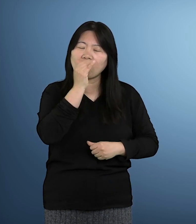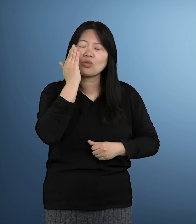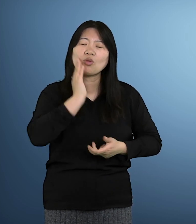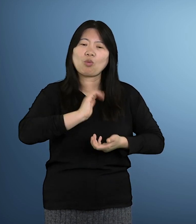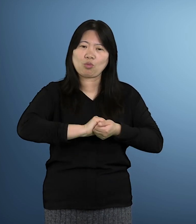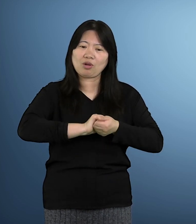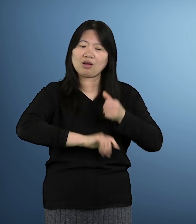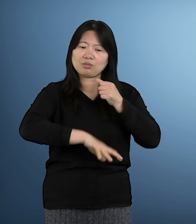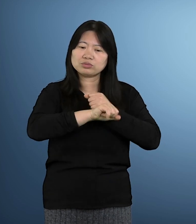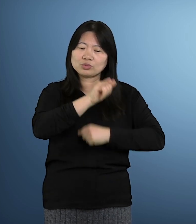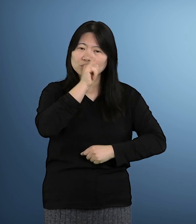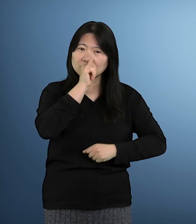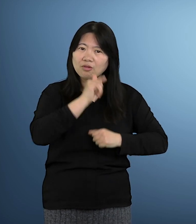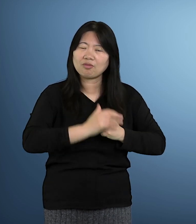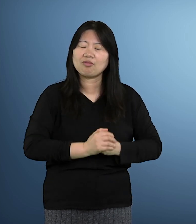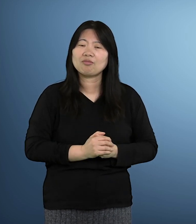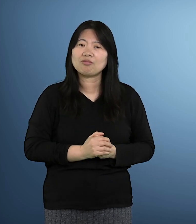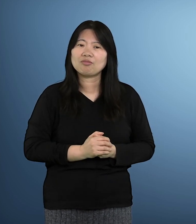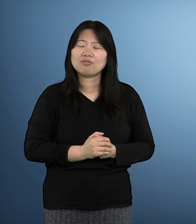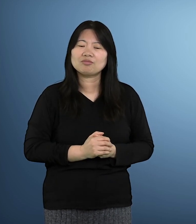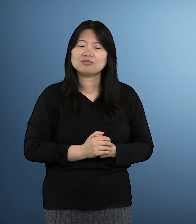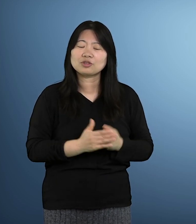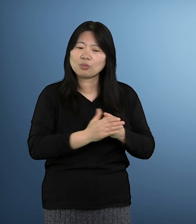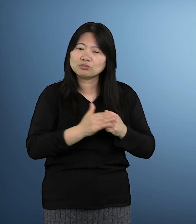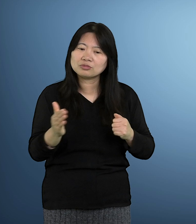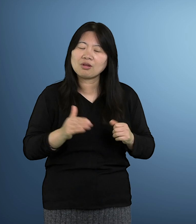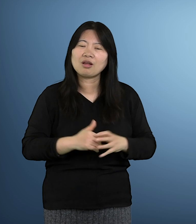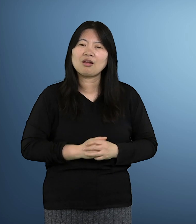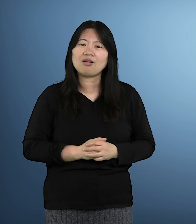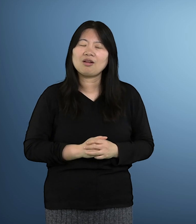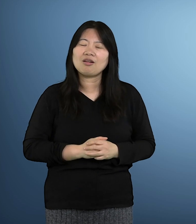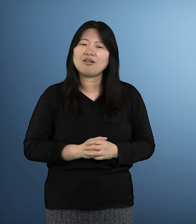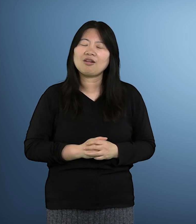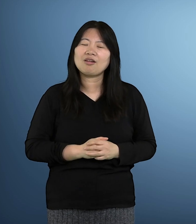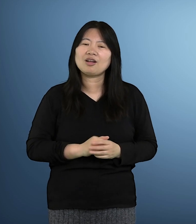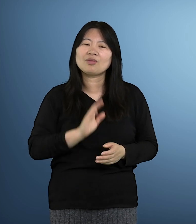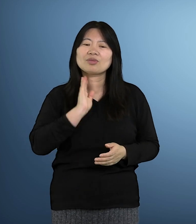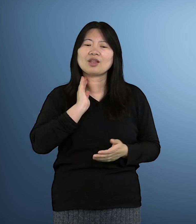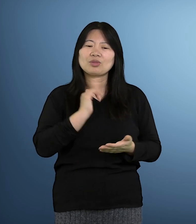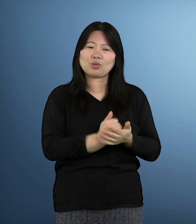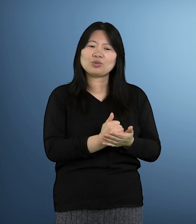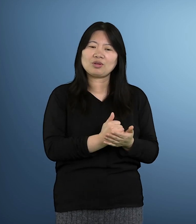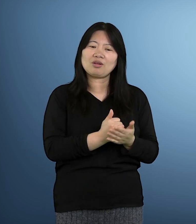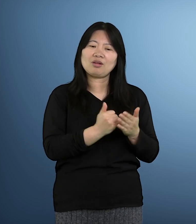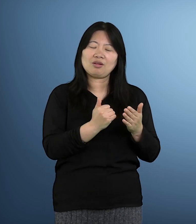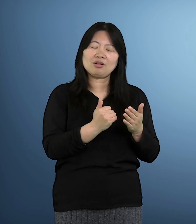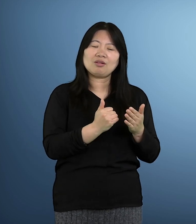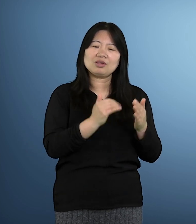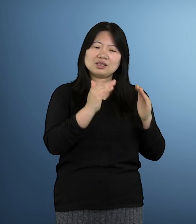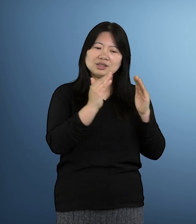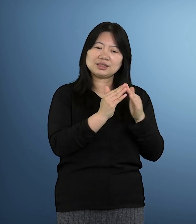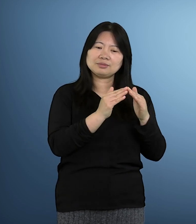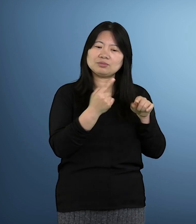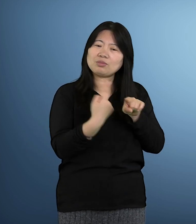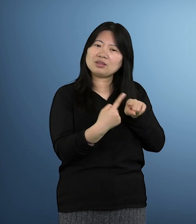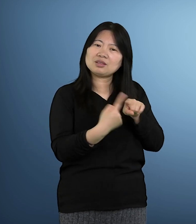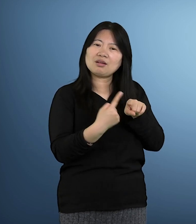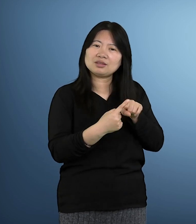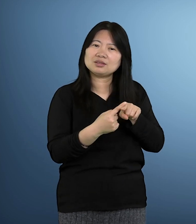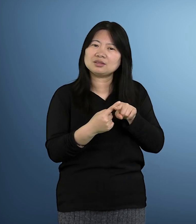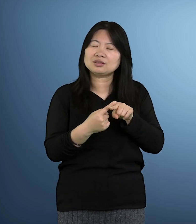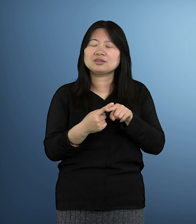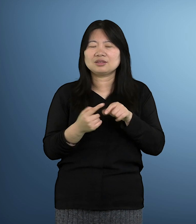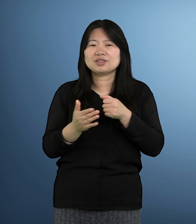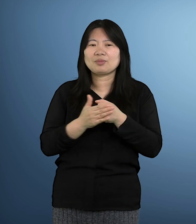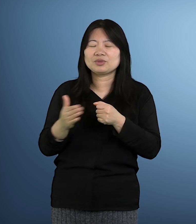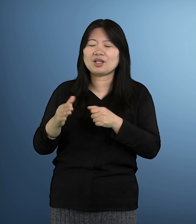청와대의 부속 아니겠어요? 그러니까 왕궁으로 번역을 하는 것도 그렇게 틀린